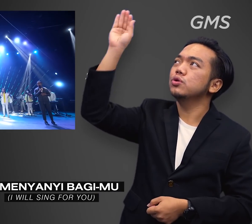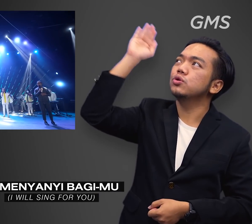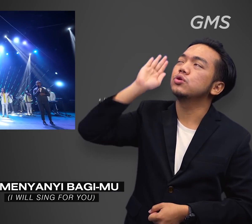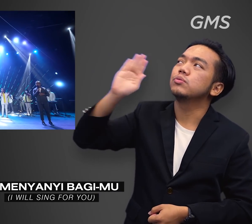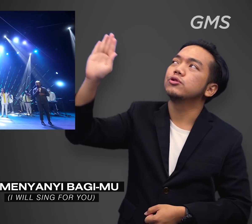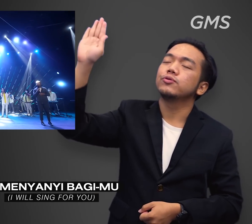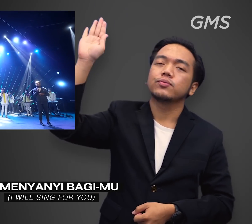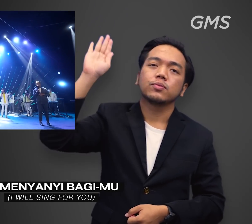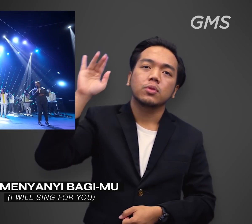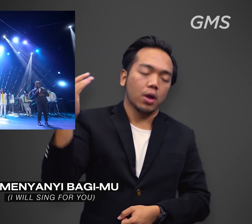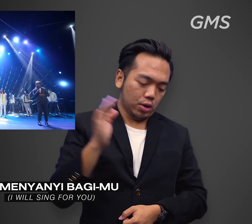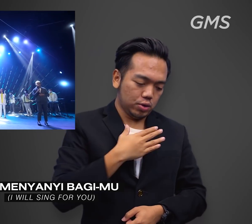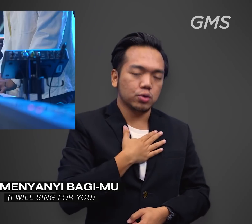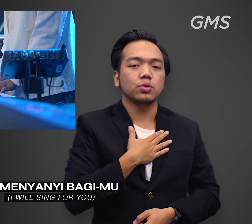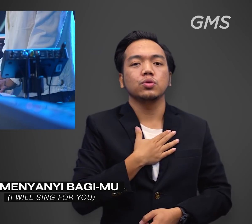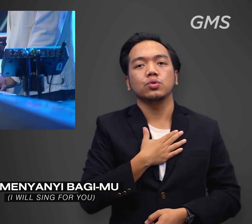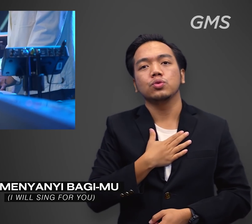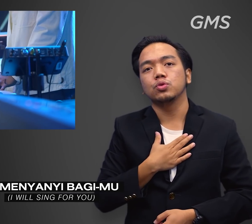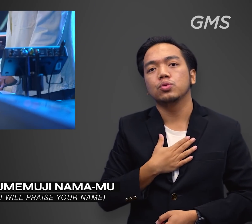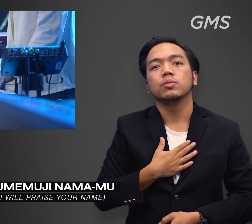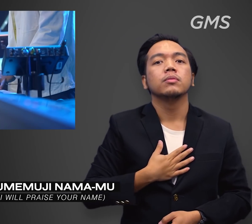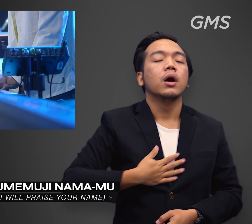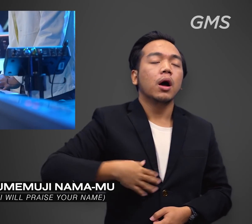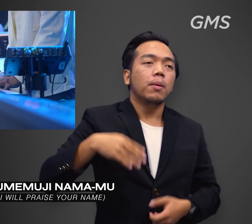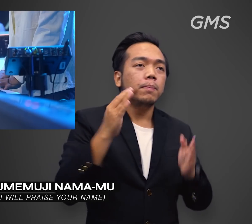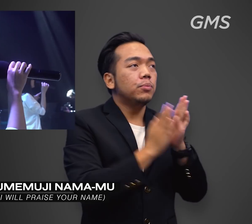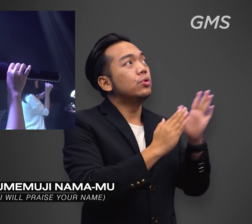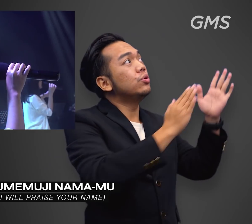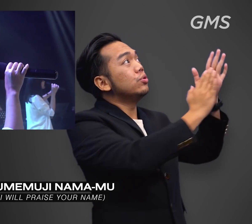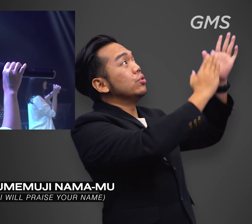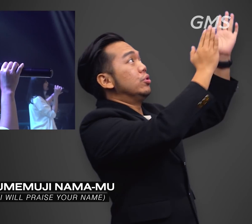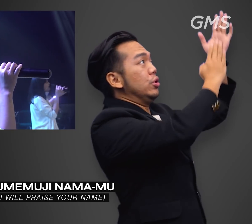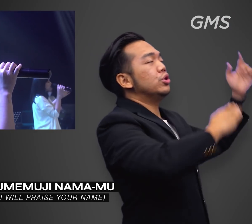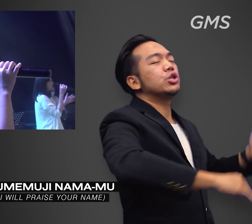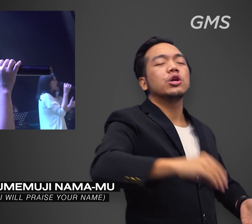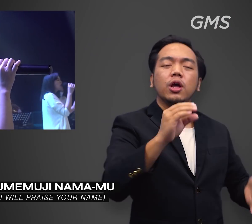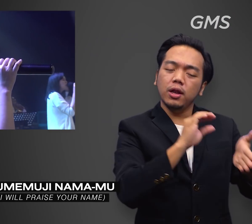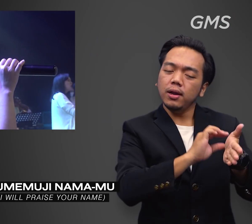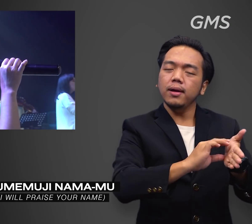menyanyi bagimu, ku